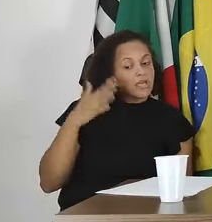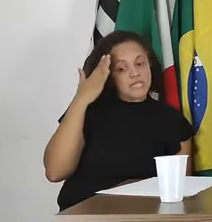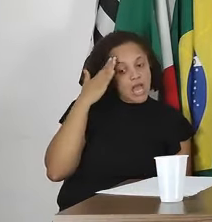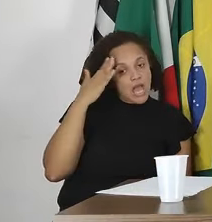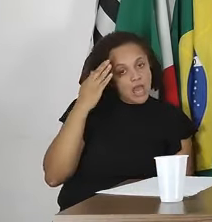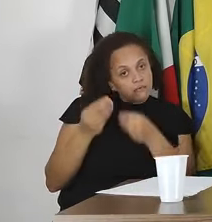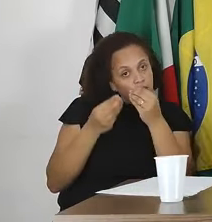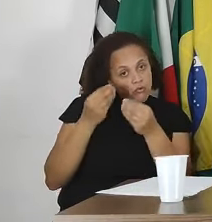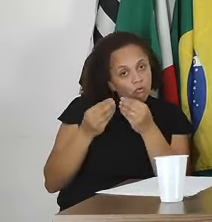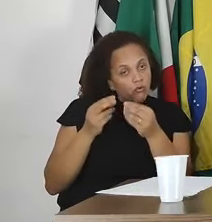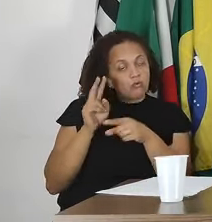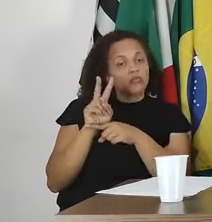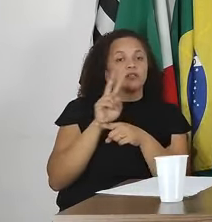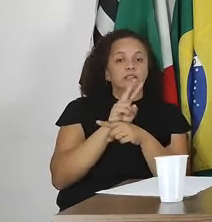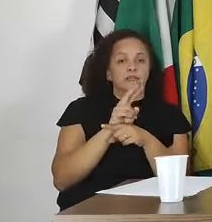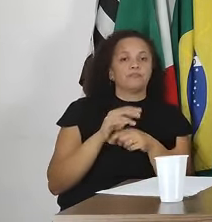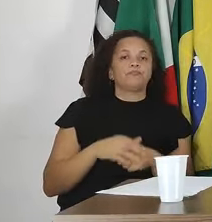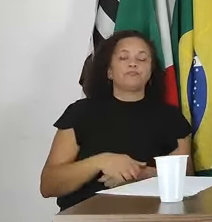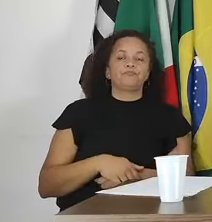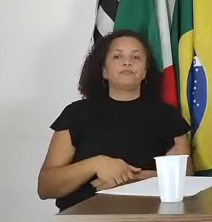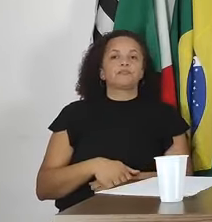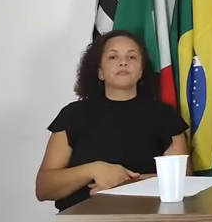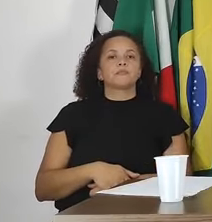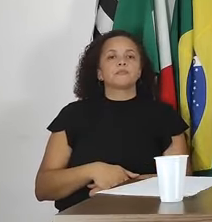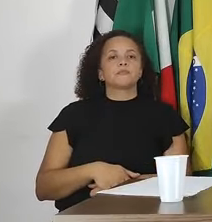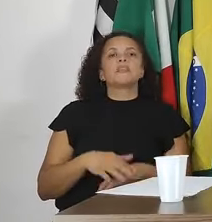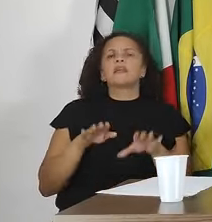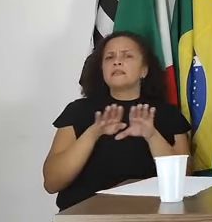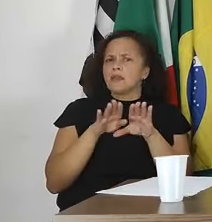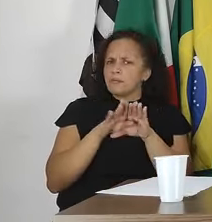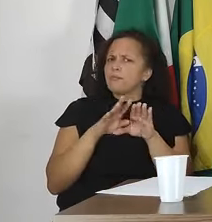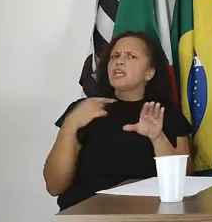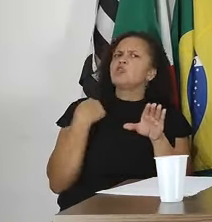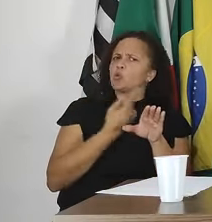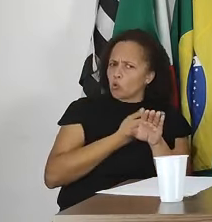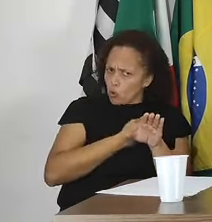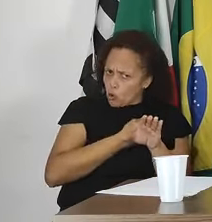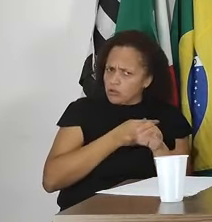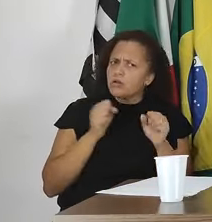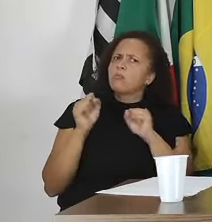E isso é um ponto. Todos nós estamos sujeitos também a